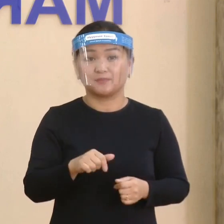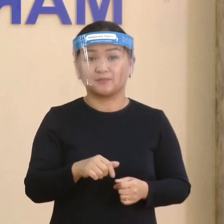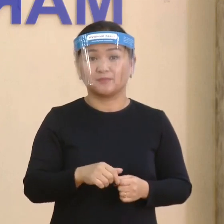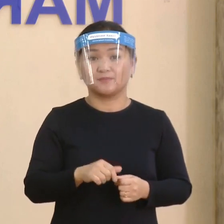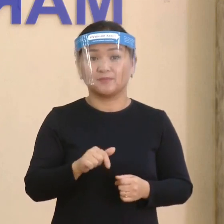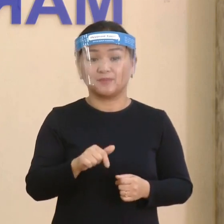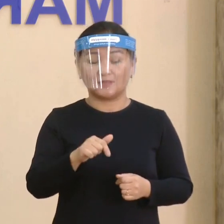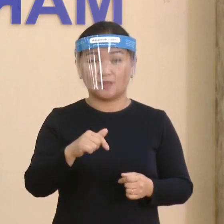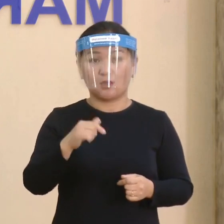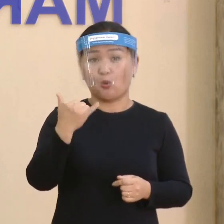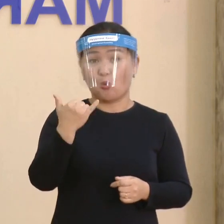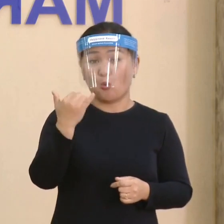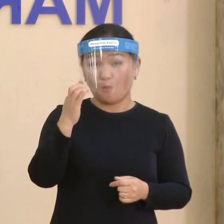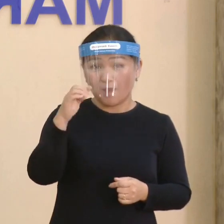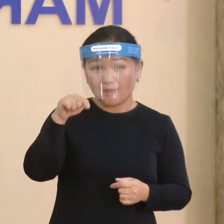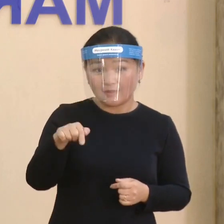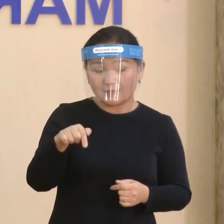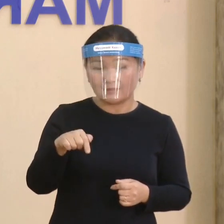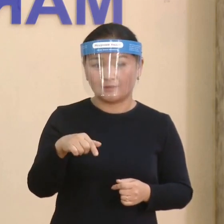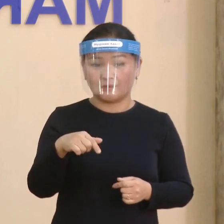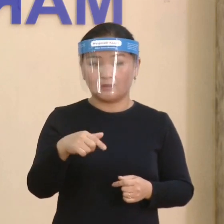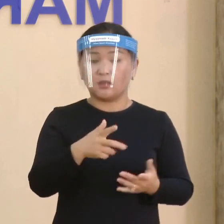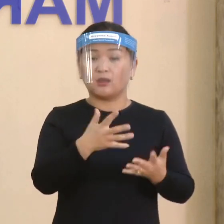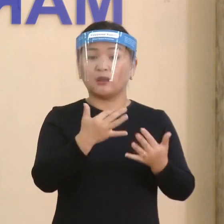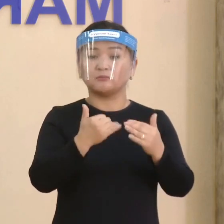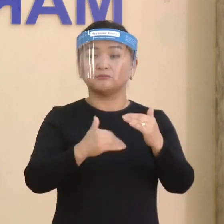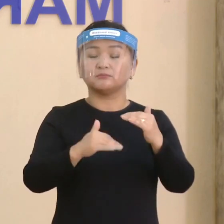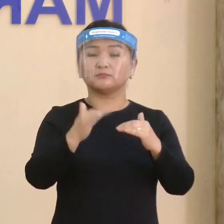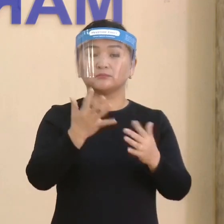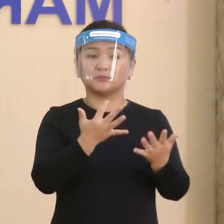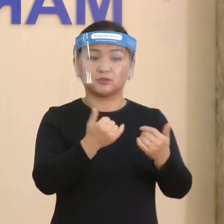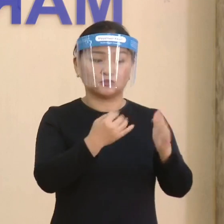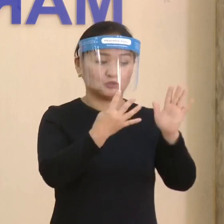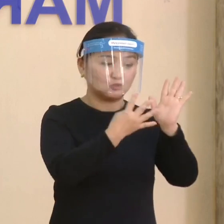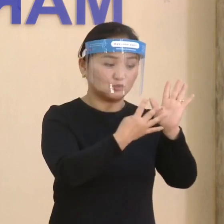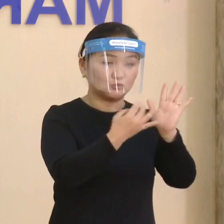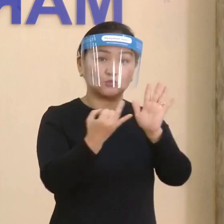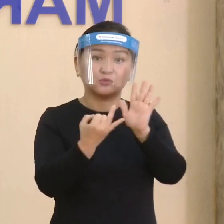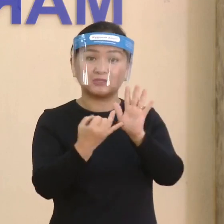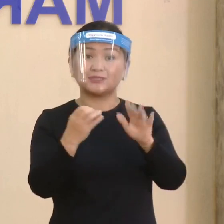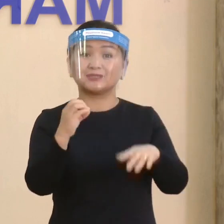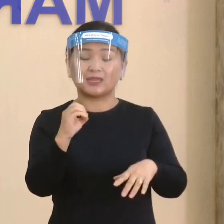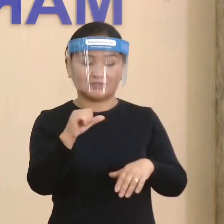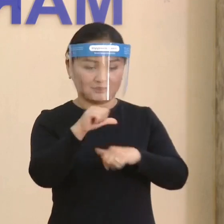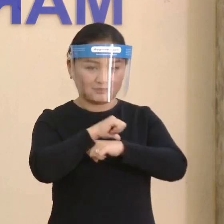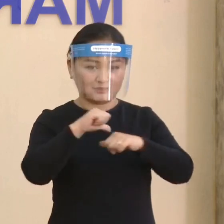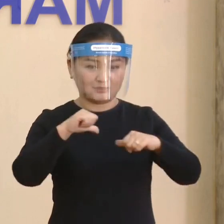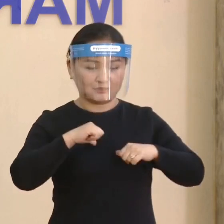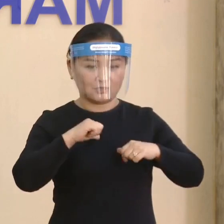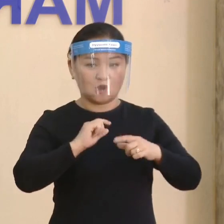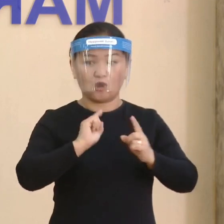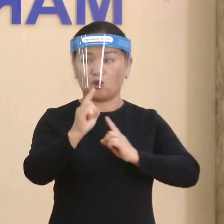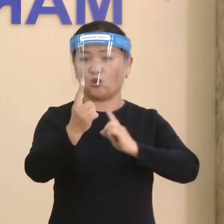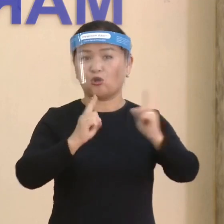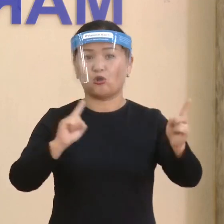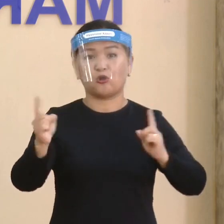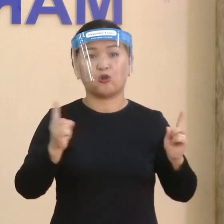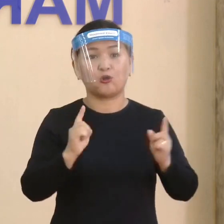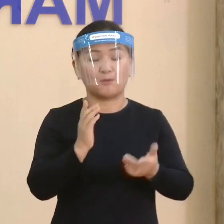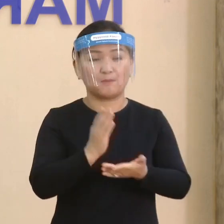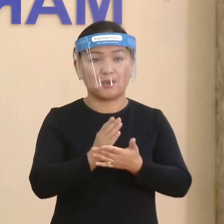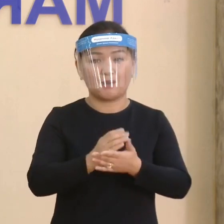ялангуяа нийслэл дээр бол өссөн дүнгээрээ 970 иргэн ямар нэгэн байдлаар хөдөлгөө хийсэн,